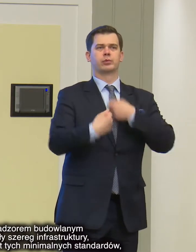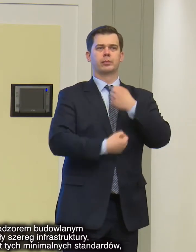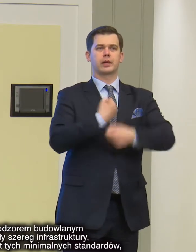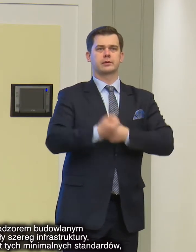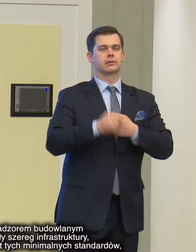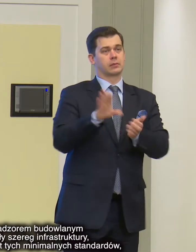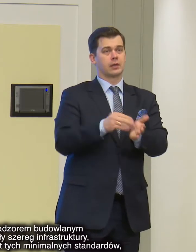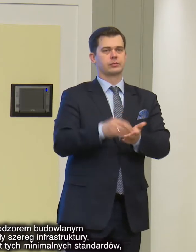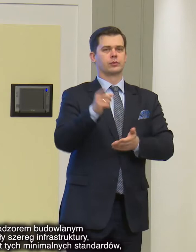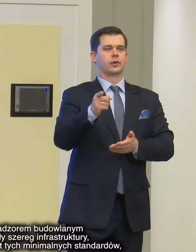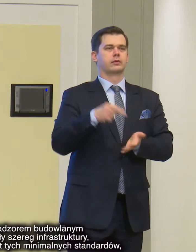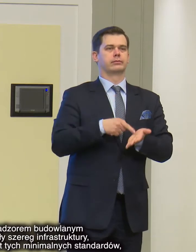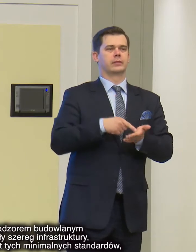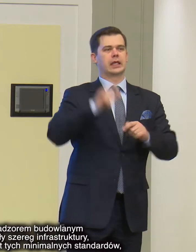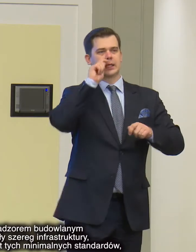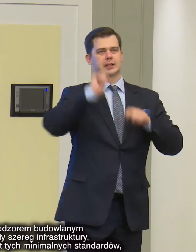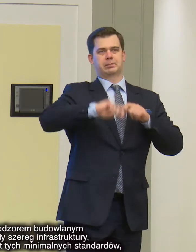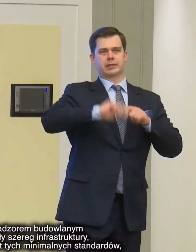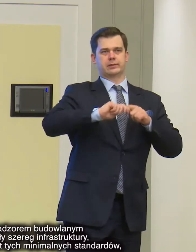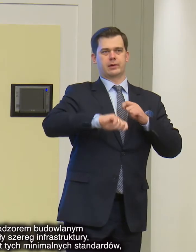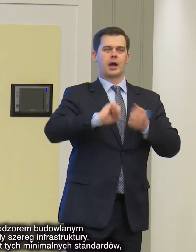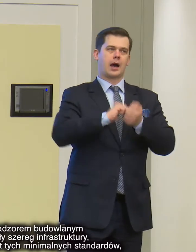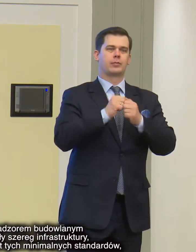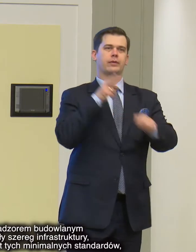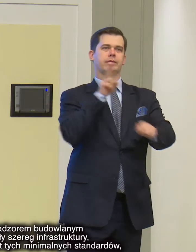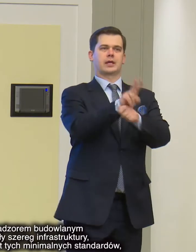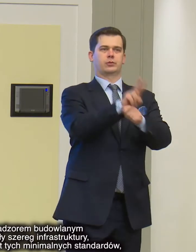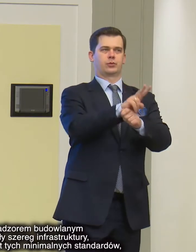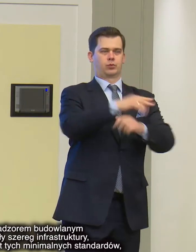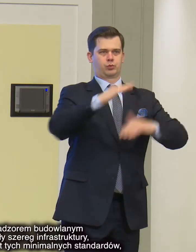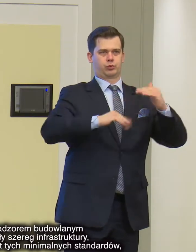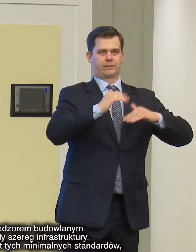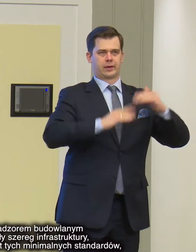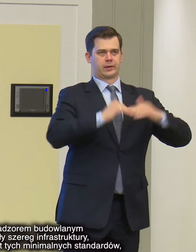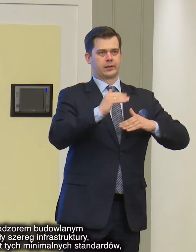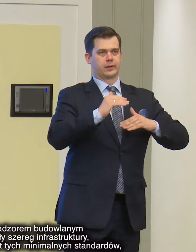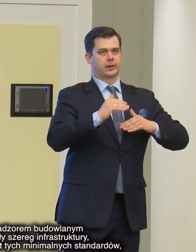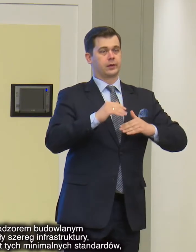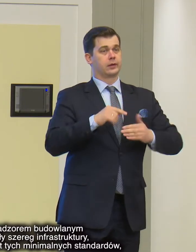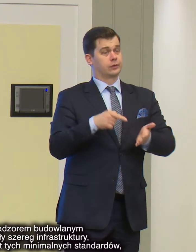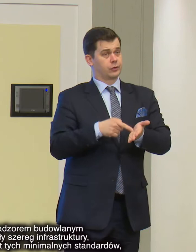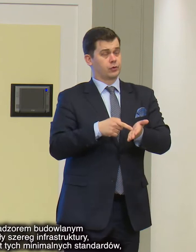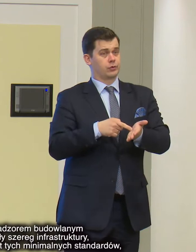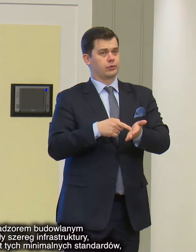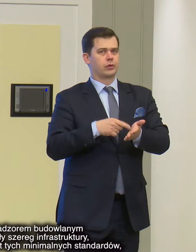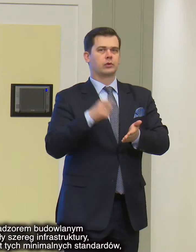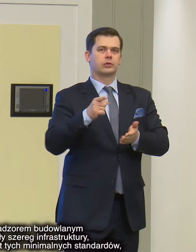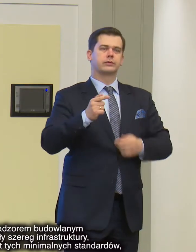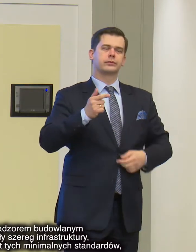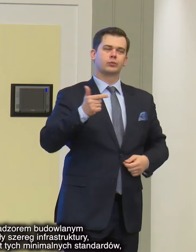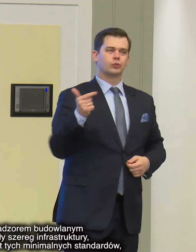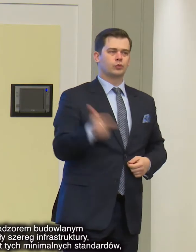przykład z inspekcjami, z nadzorem budowlanym, bo tutaj